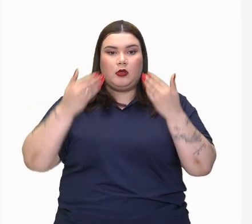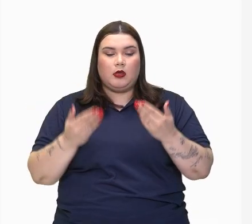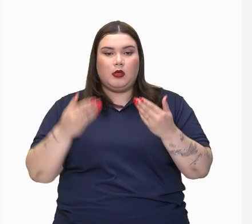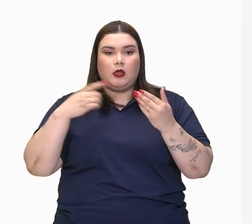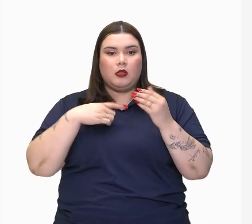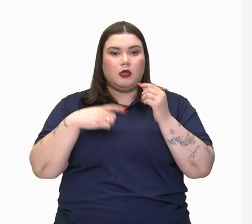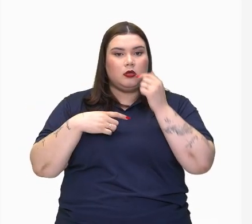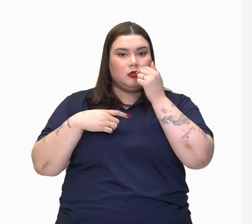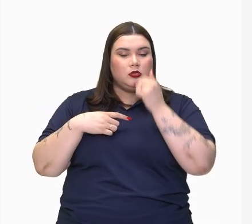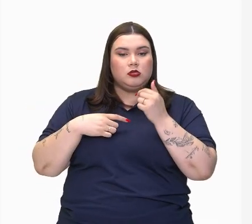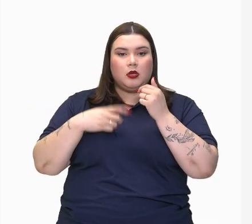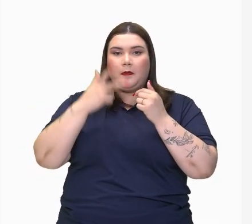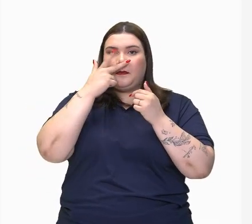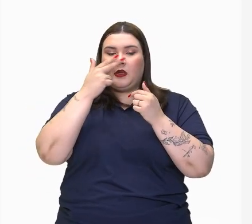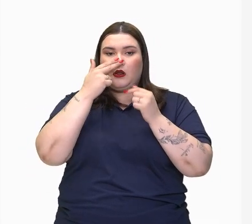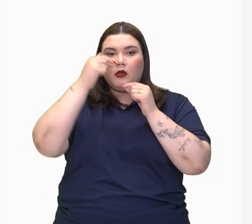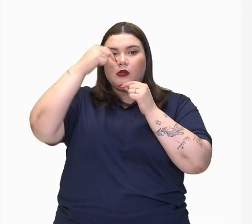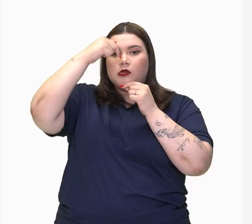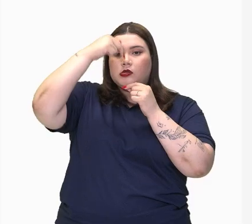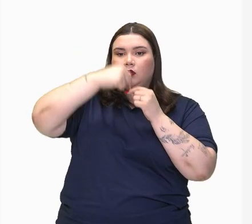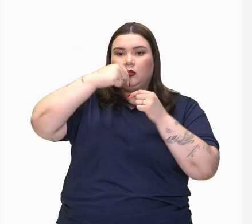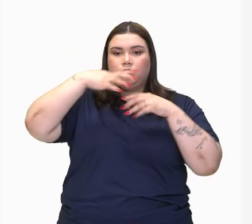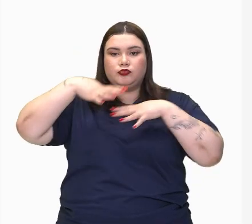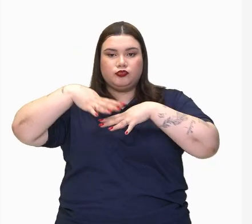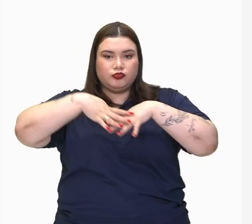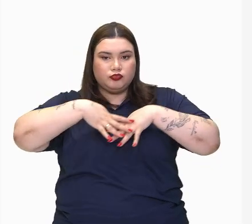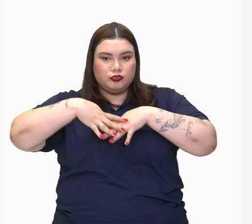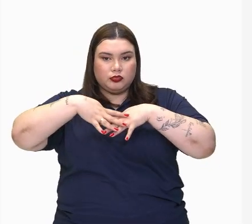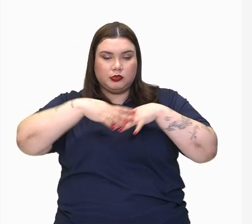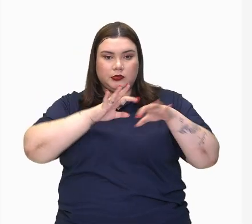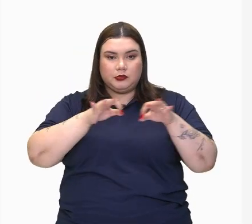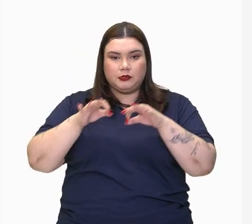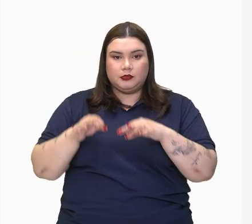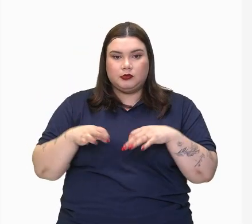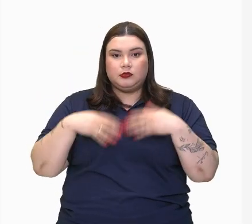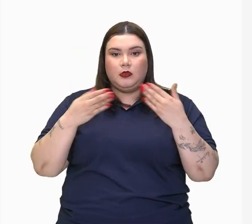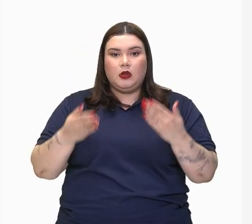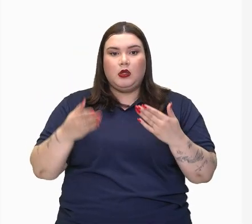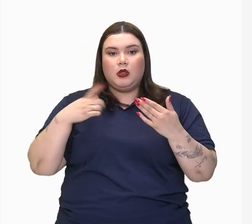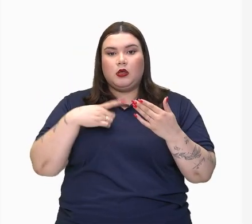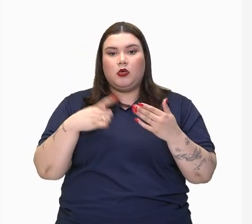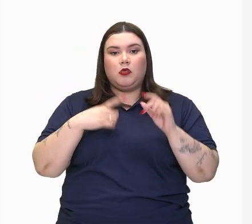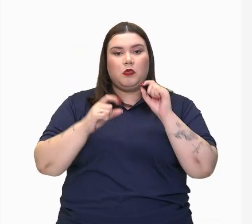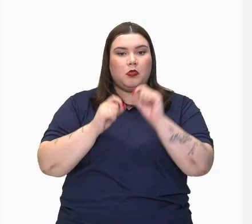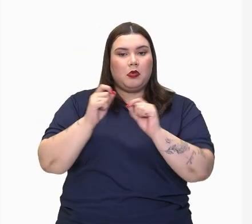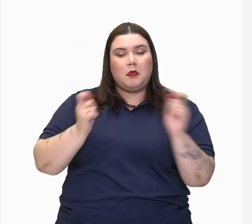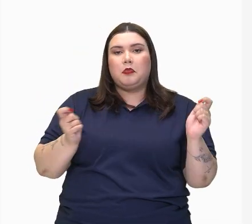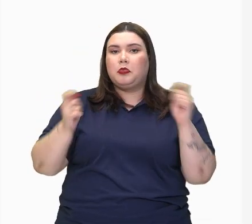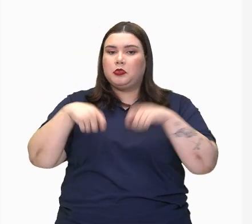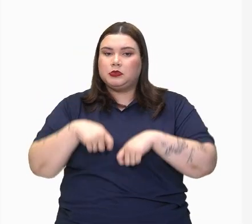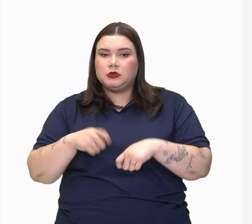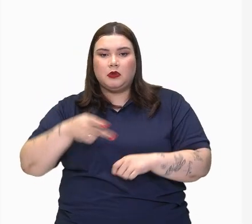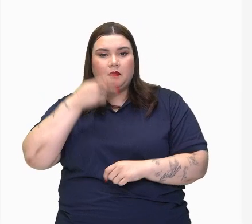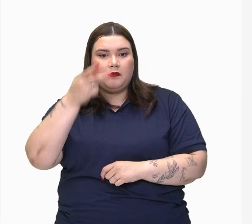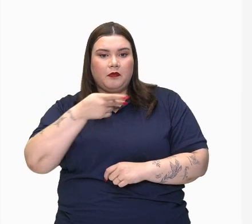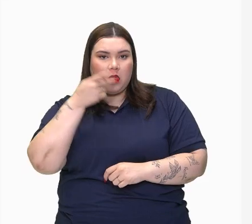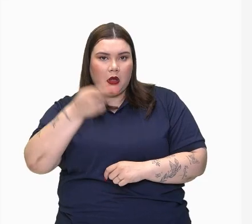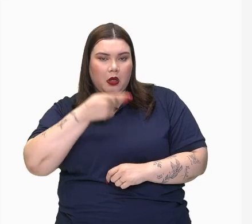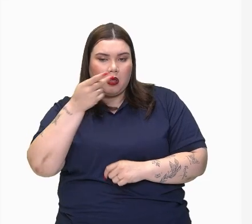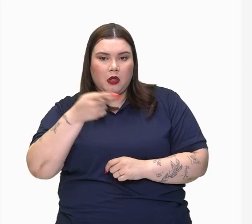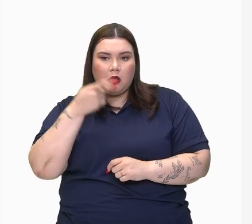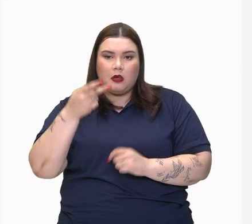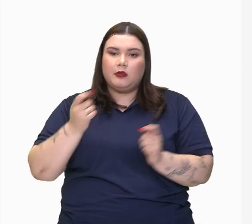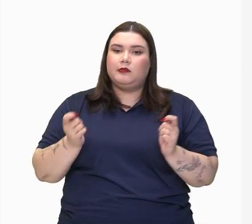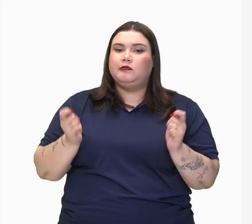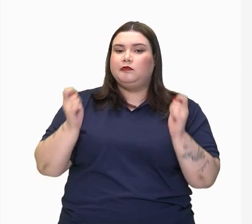o beiço e os dentes é feita como roque de xadrez, ali encaixado de tal sorte que não os molesta, nem